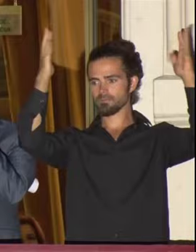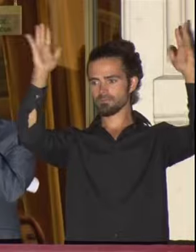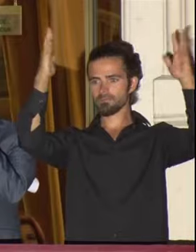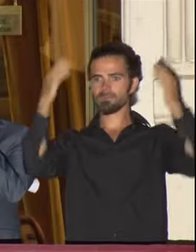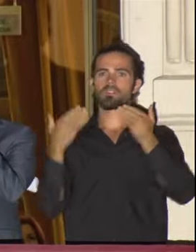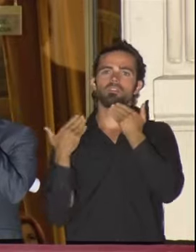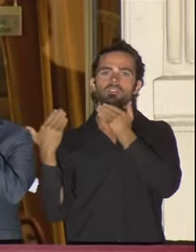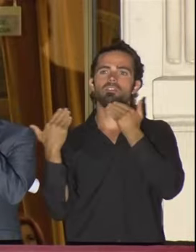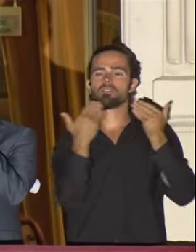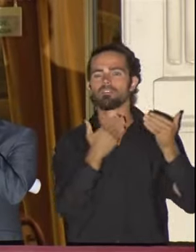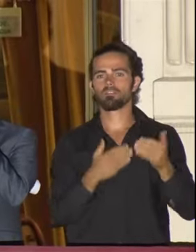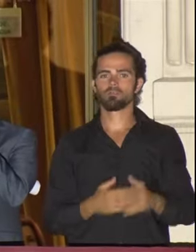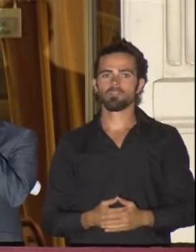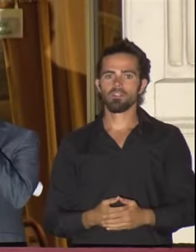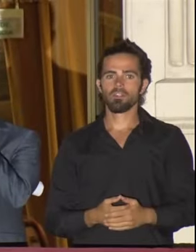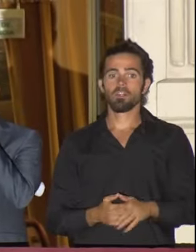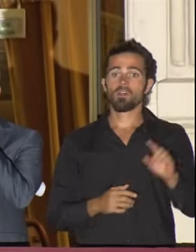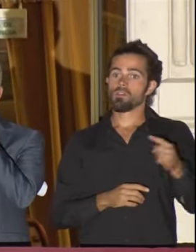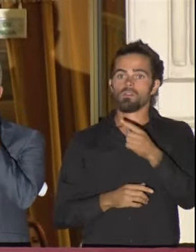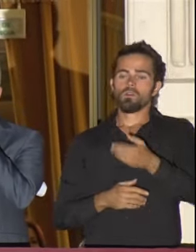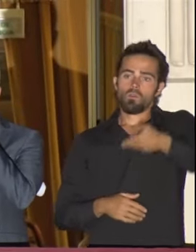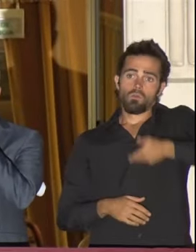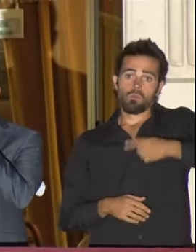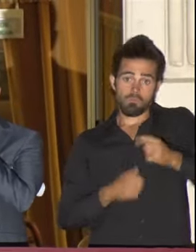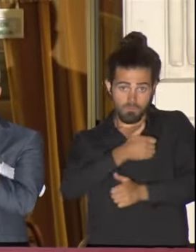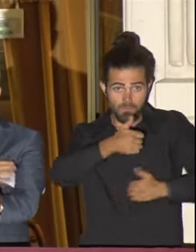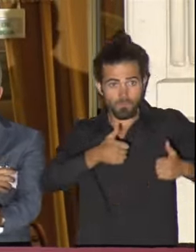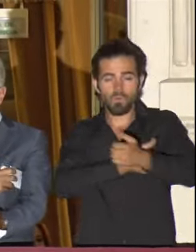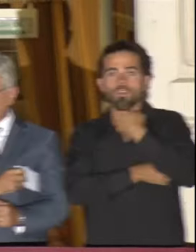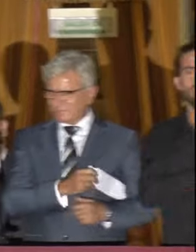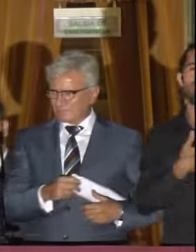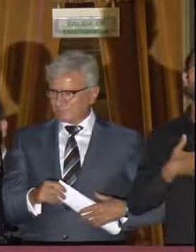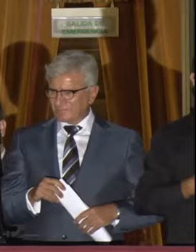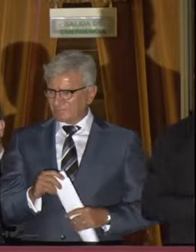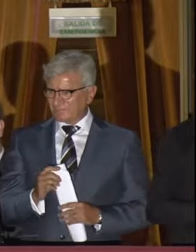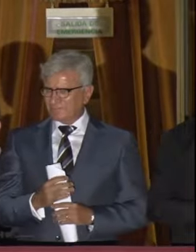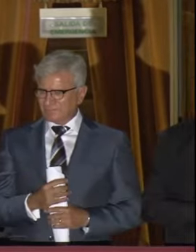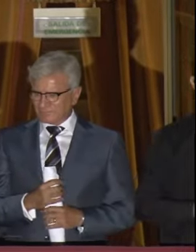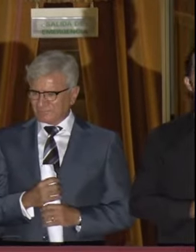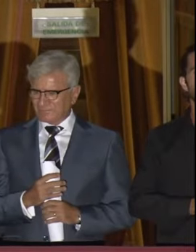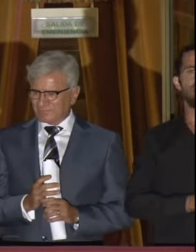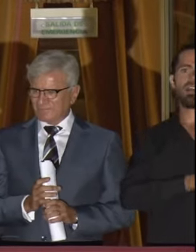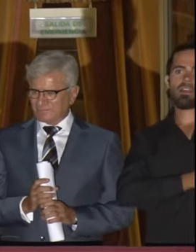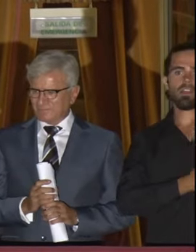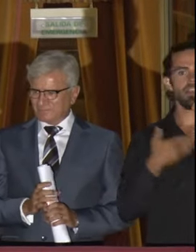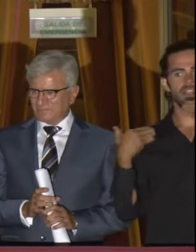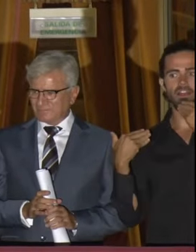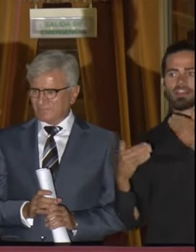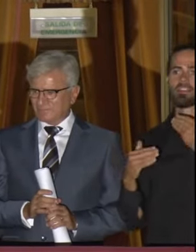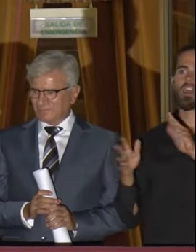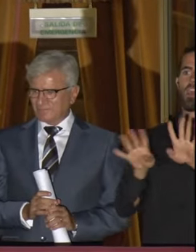Muchas gracias y sobre todo, de verdad, agradecer de corazón a los coros que tan